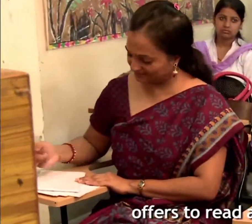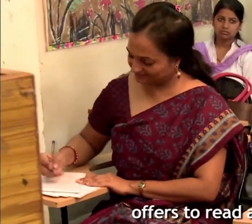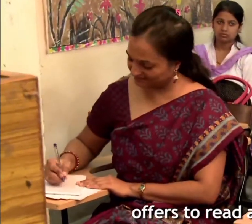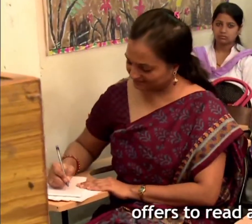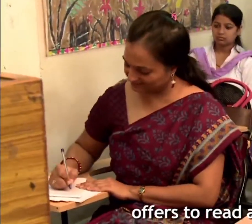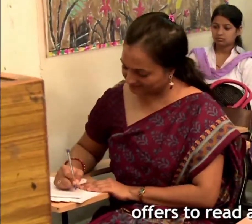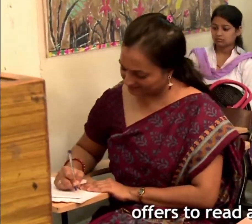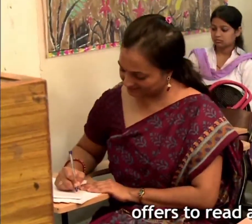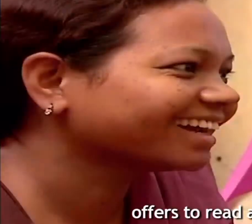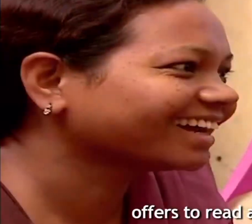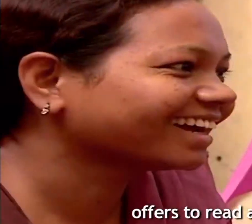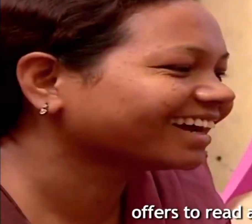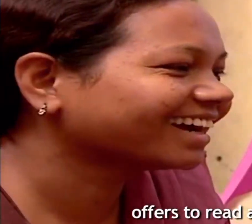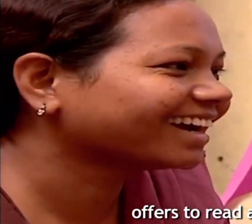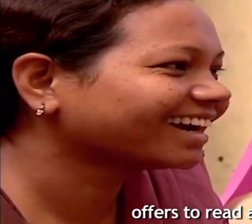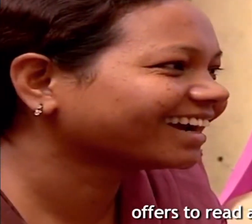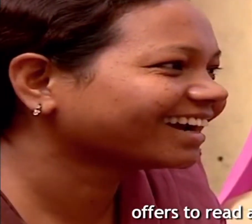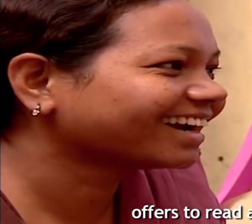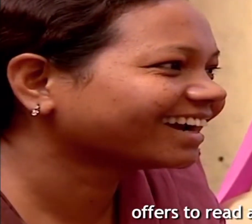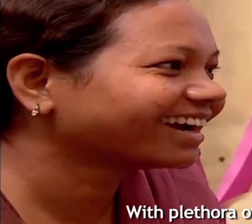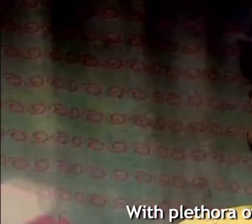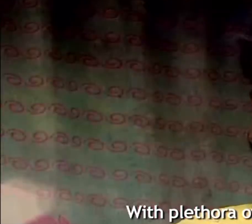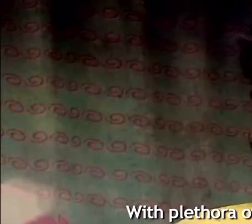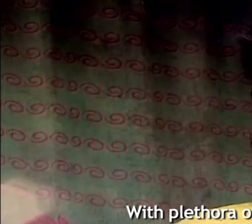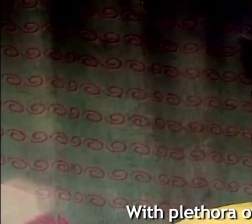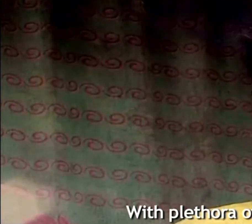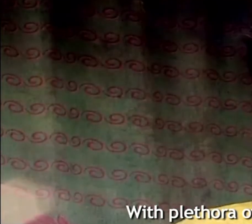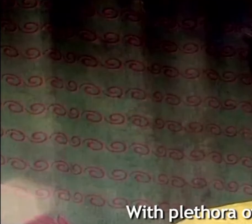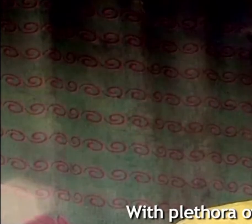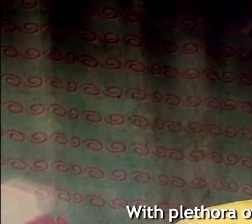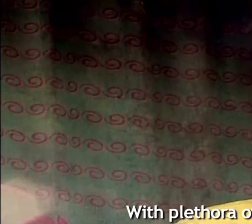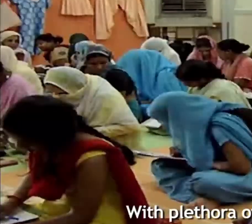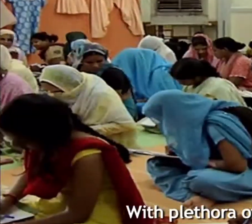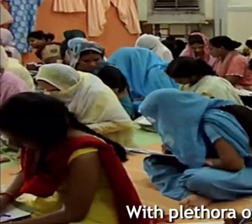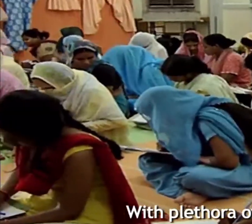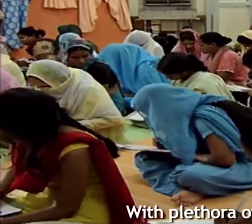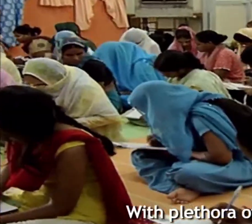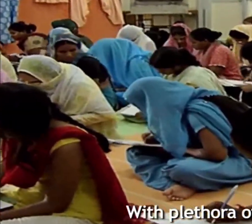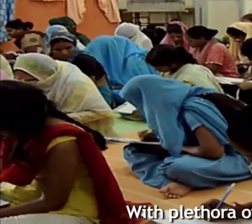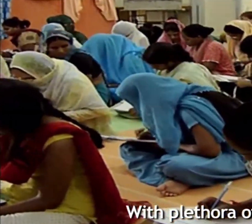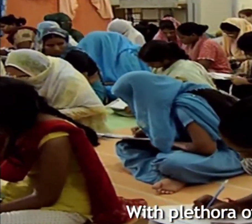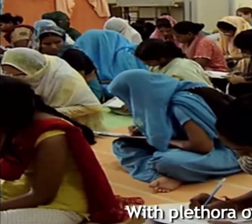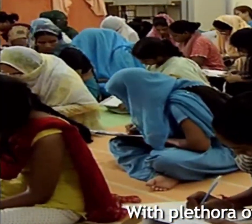हम कहीं पढ़े वे विषय की लोच से युक्त हो